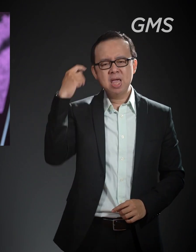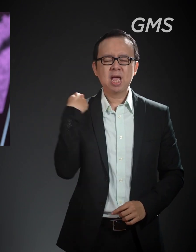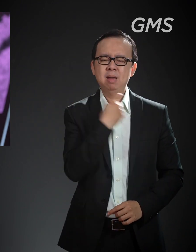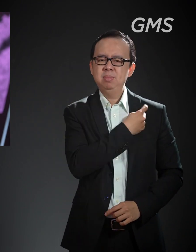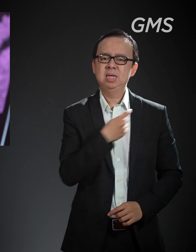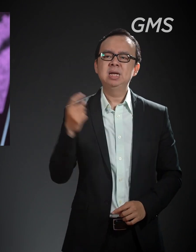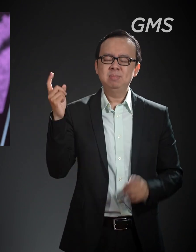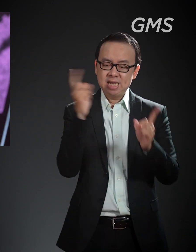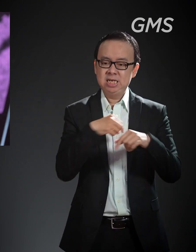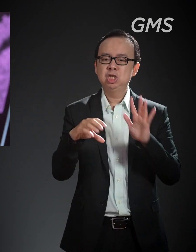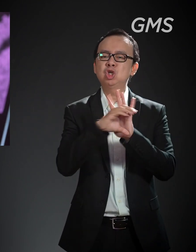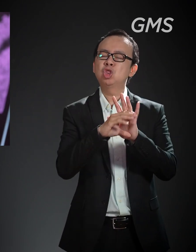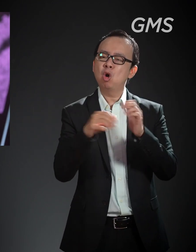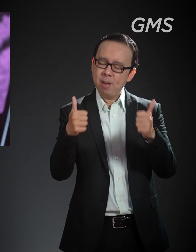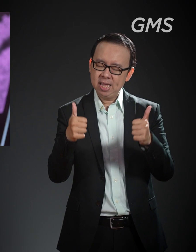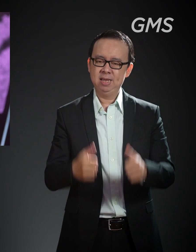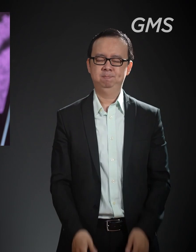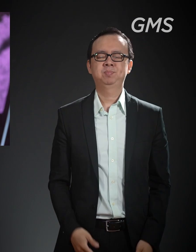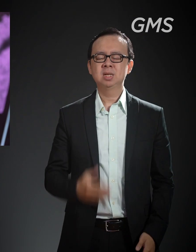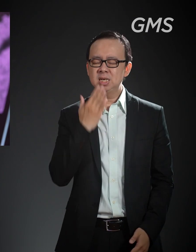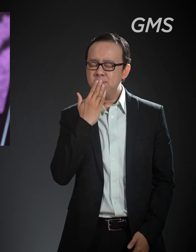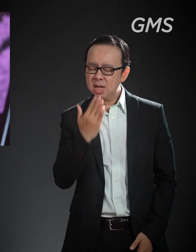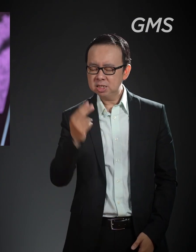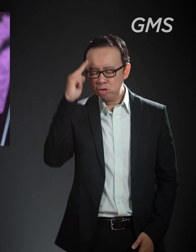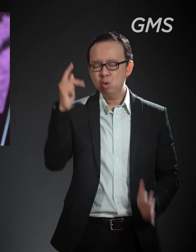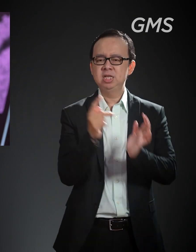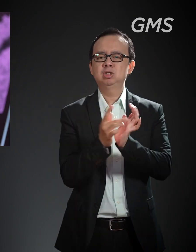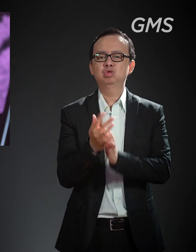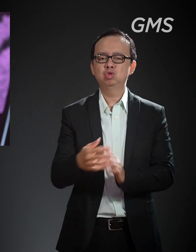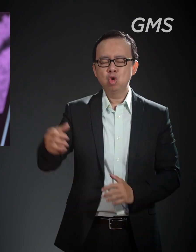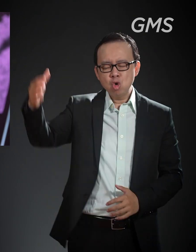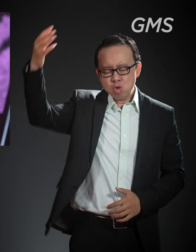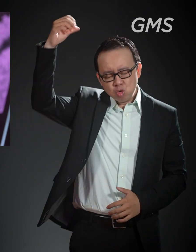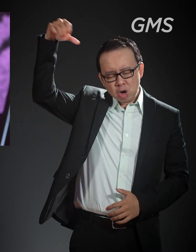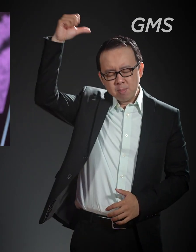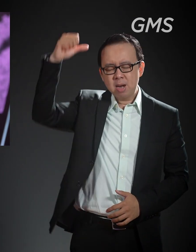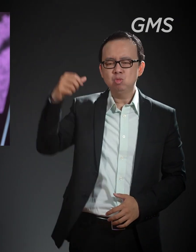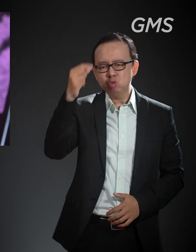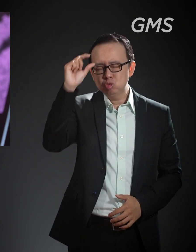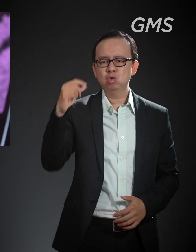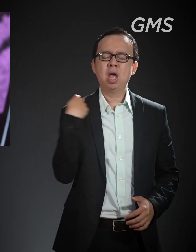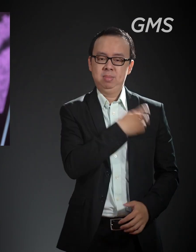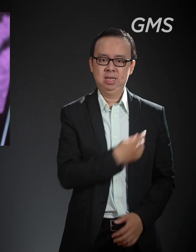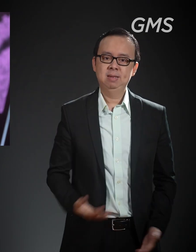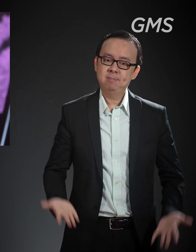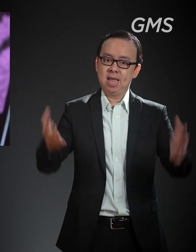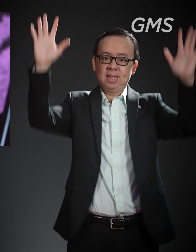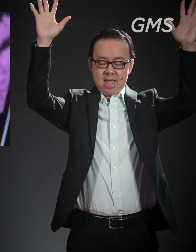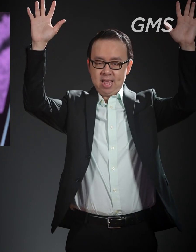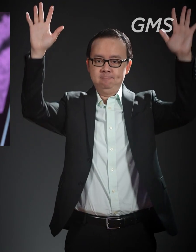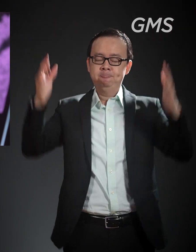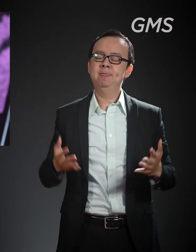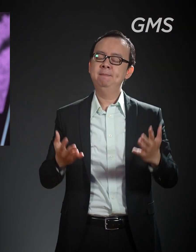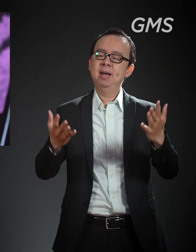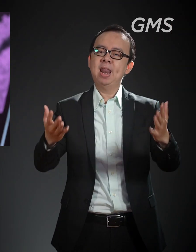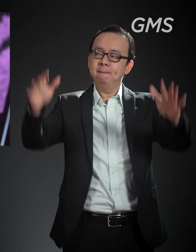dahulu. Terima kasih Tuhan Yesus, urapan-Mu atas kami semuanya. Mari kita angkat tangan, terimalah berkat dari Allah Bapa, Allah Putra dan